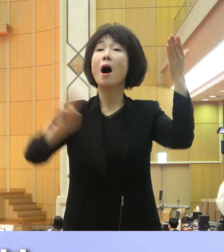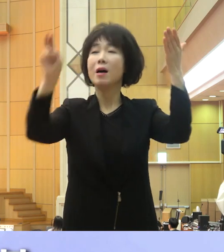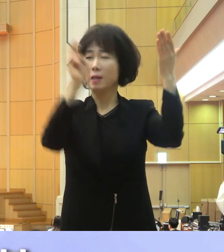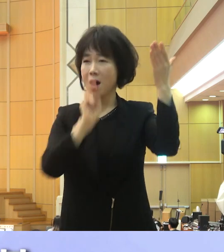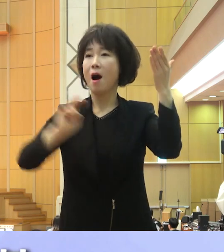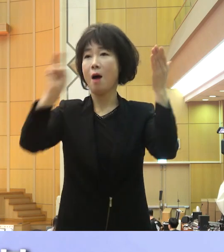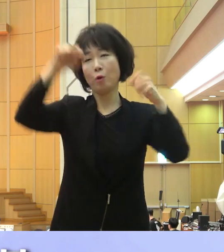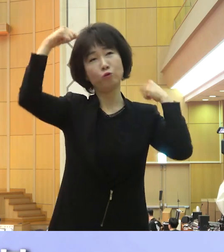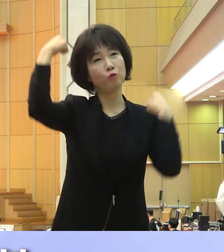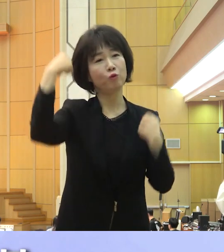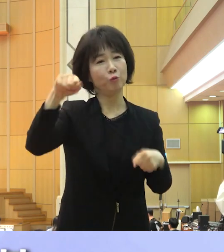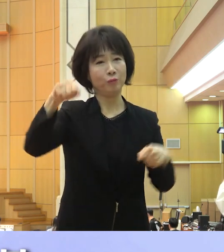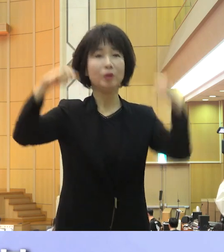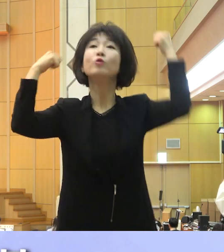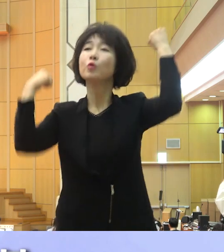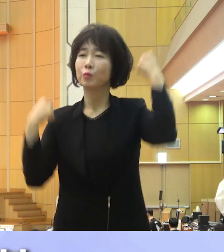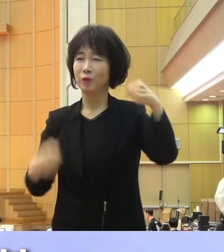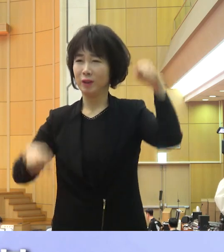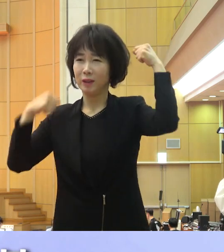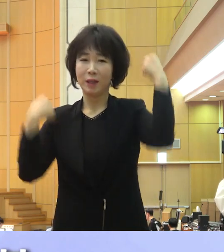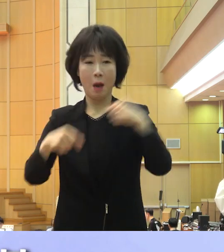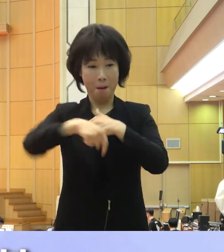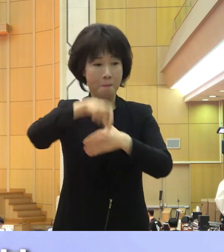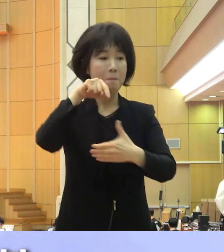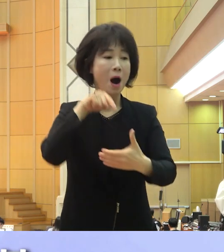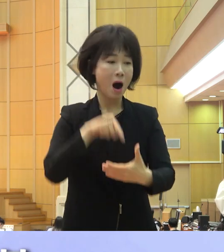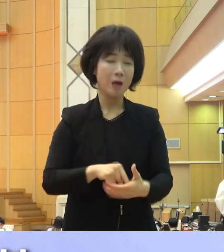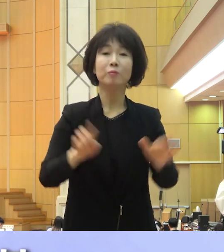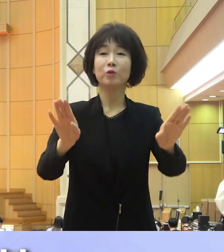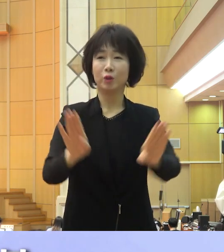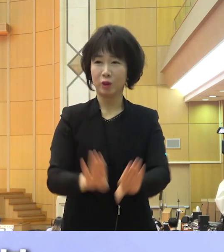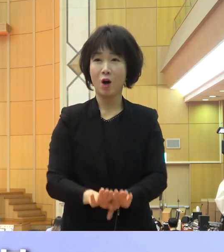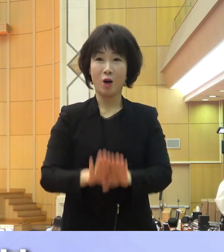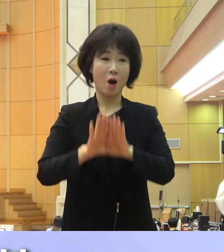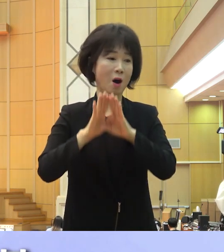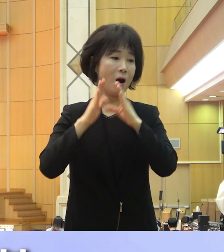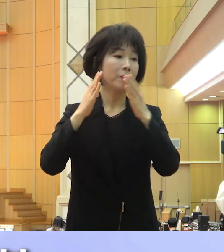찬양하며 춤추세. 마음 문 열어